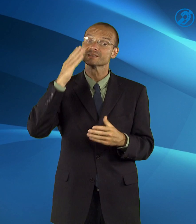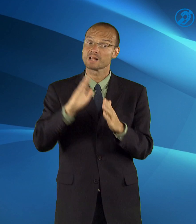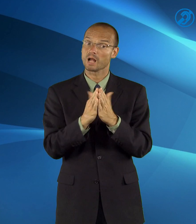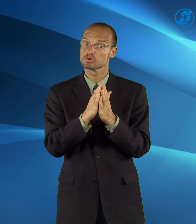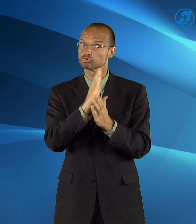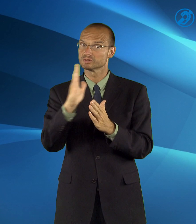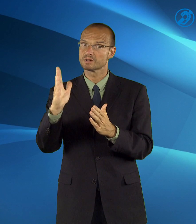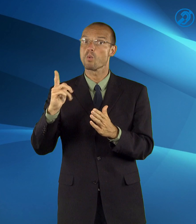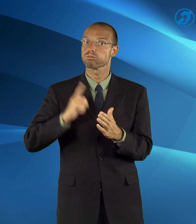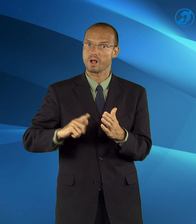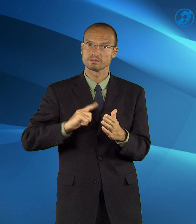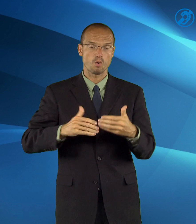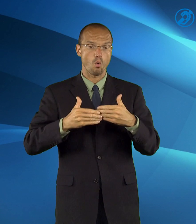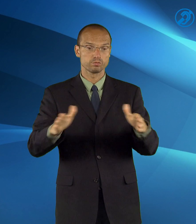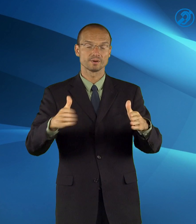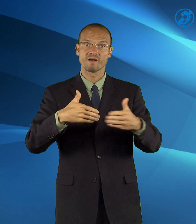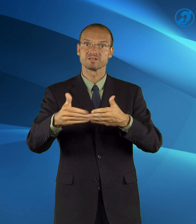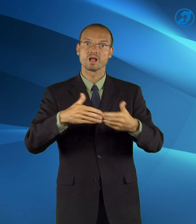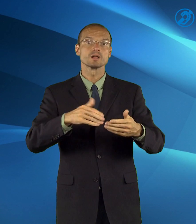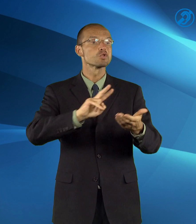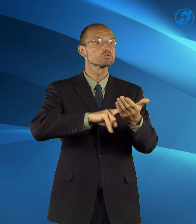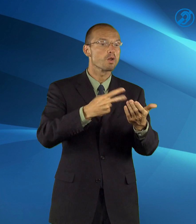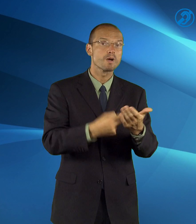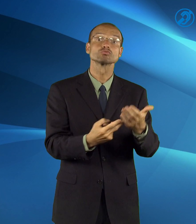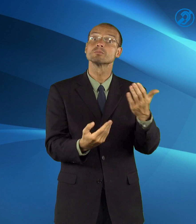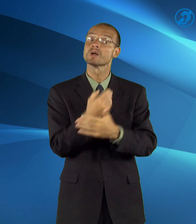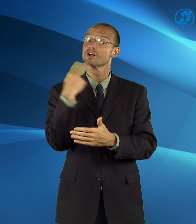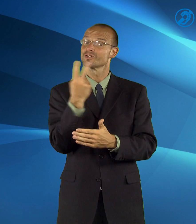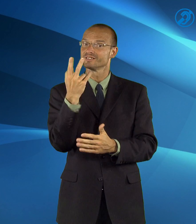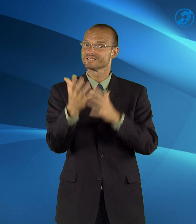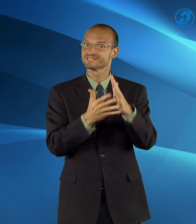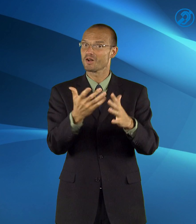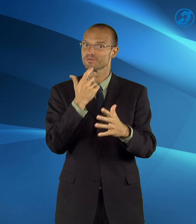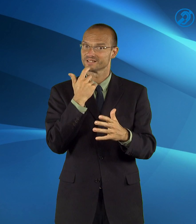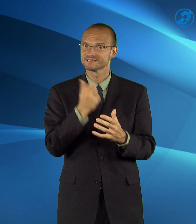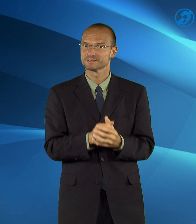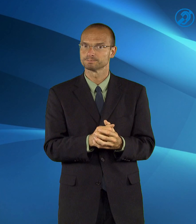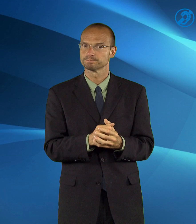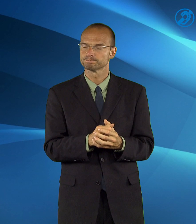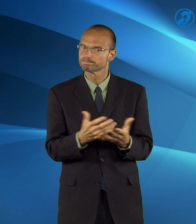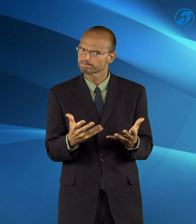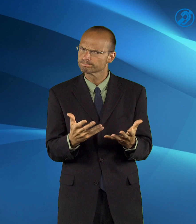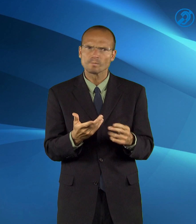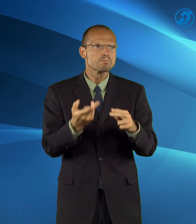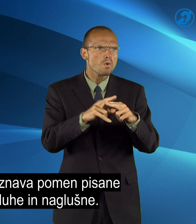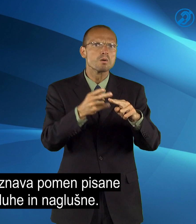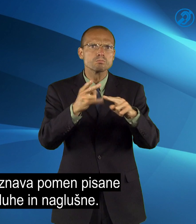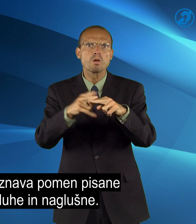Mestna knjižnica Ljubljana odprla vrata tolmačem za slovenski znakovni jezik. Vedno bolj se